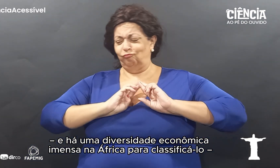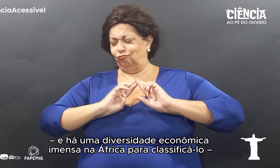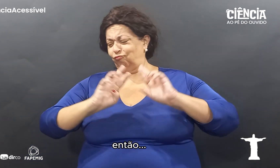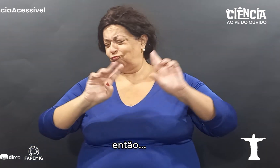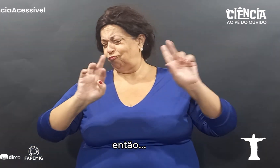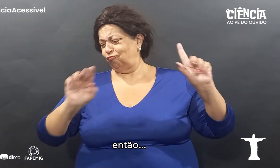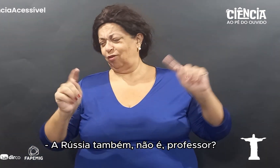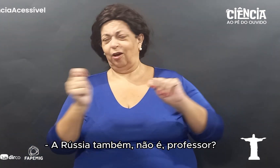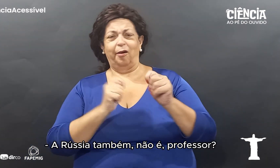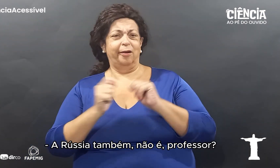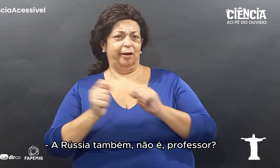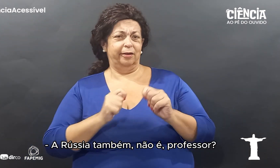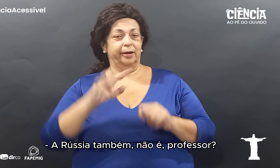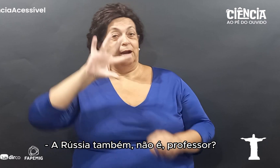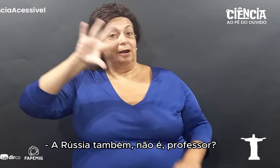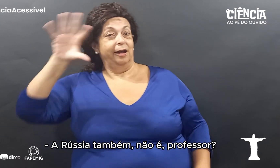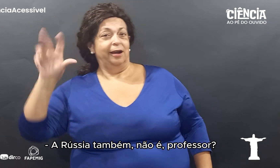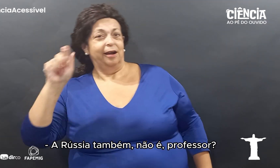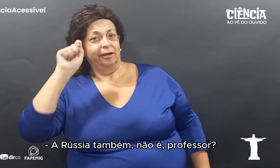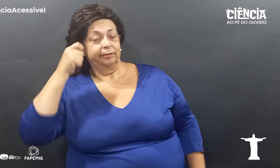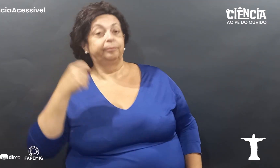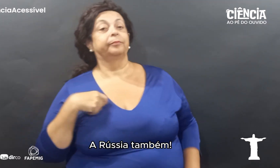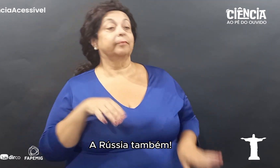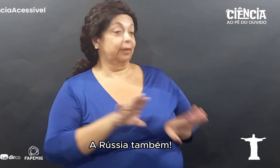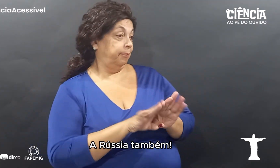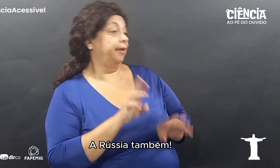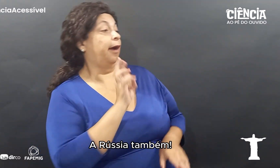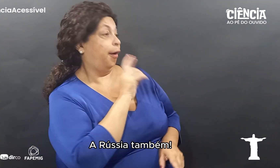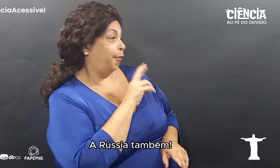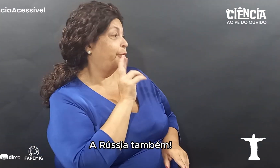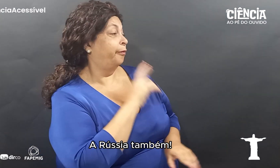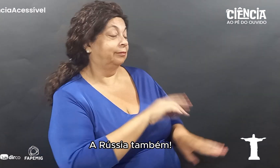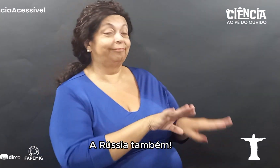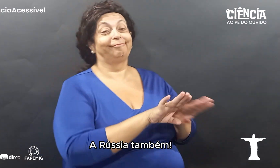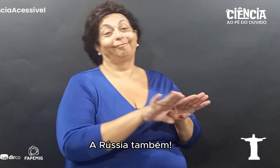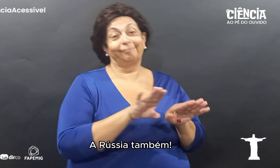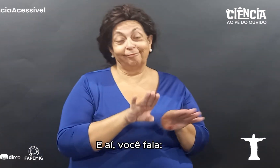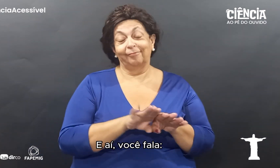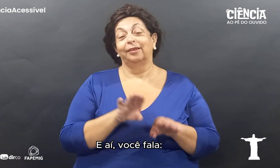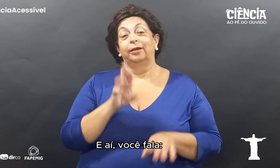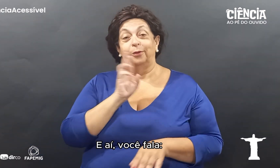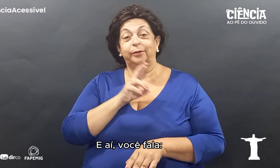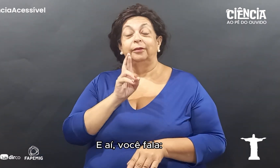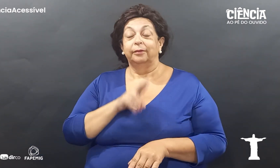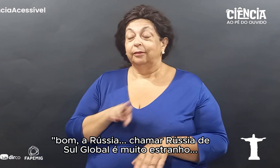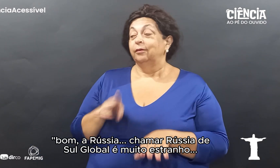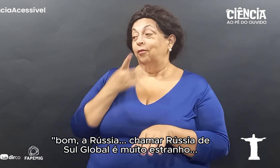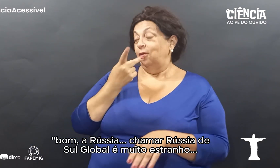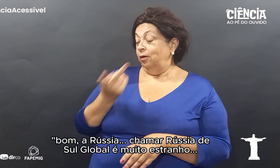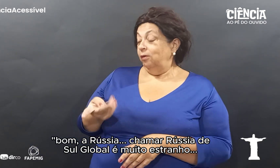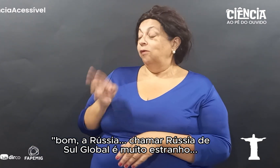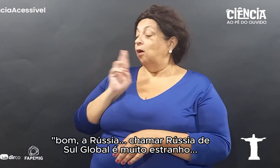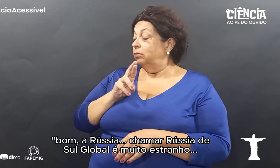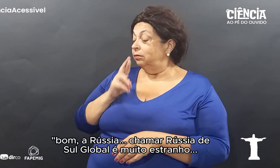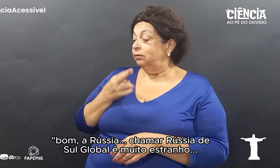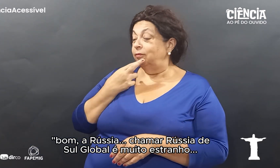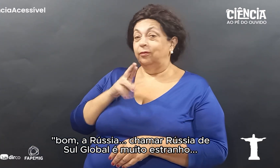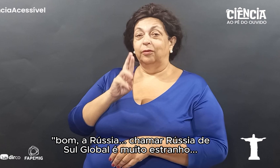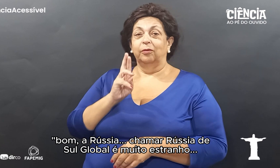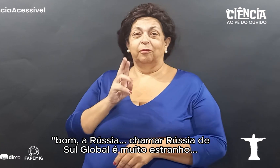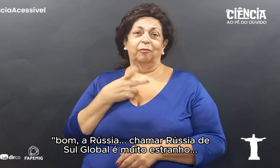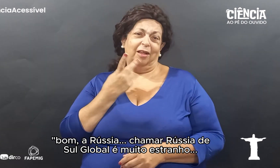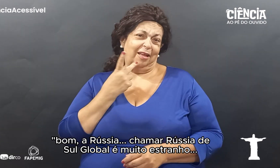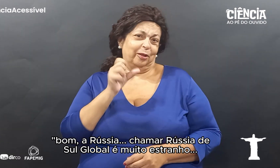para classificá-la. Então, a Rússia também, né, professor? A Rússia também. Principalmente. E aí você fala, bom, a Rússia, chamar a Rússia de